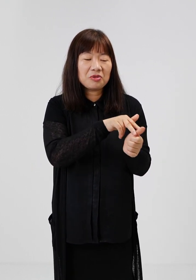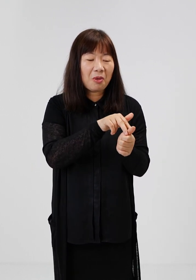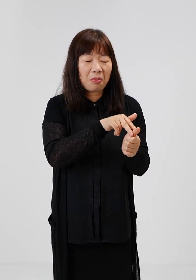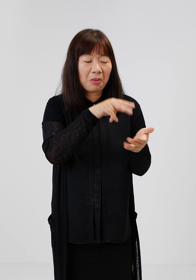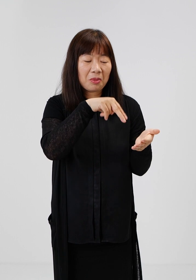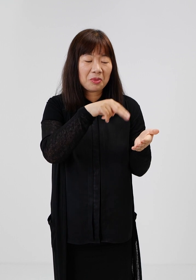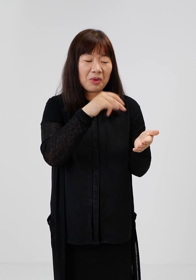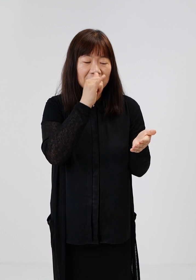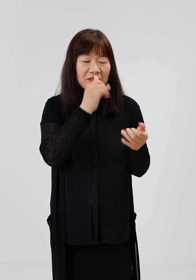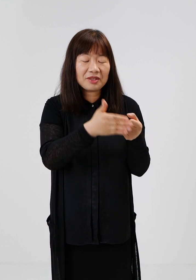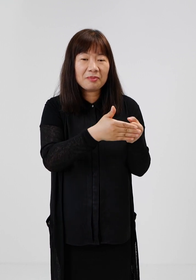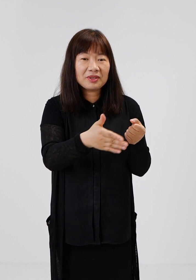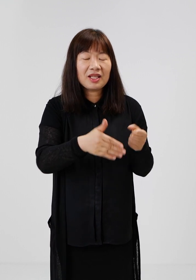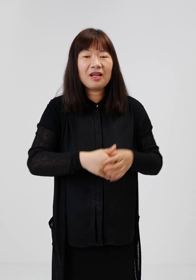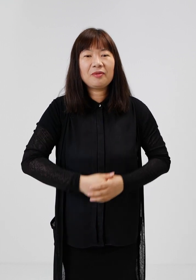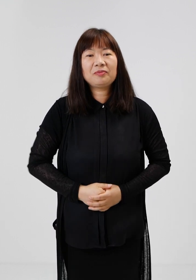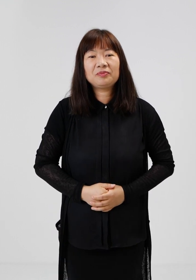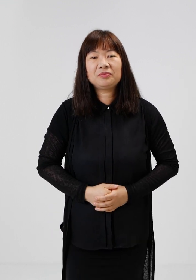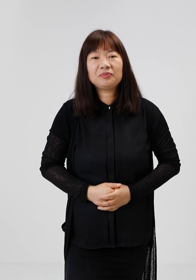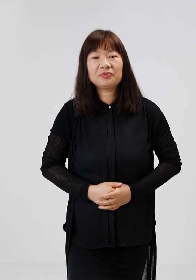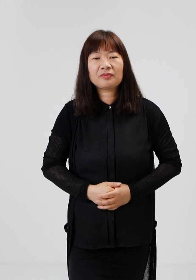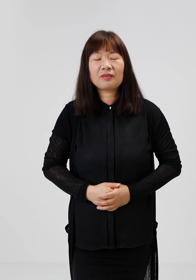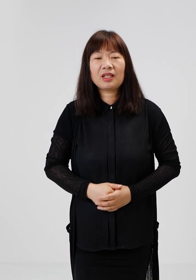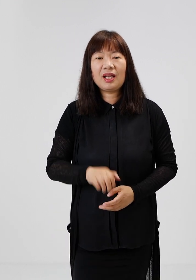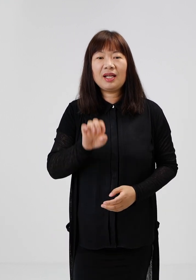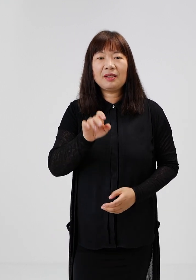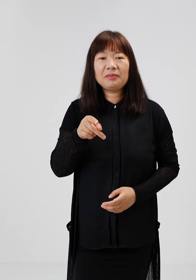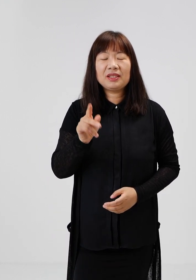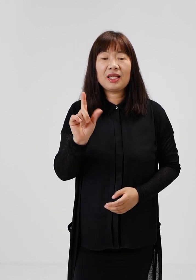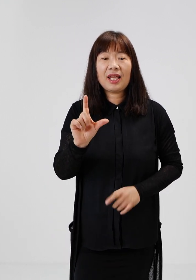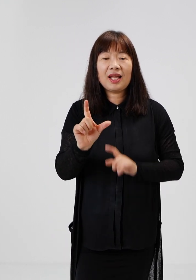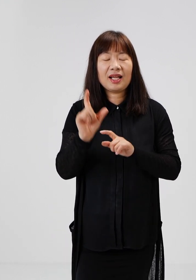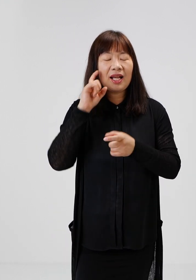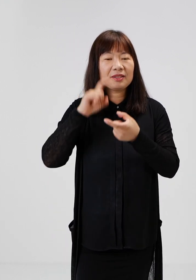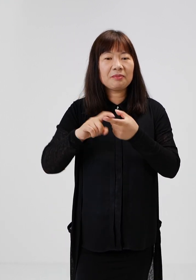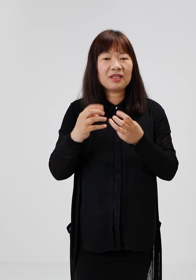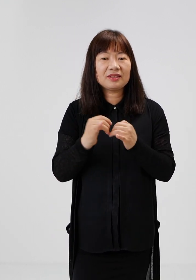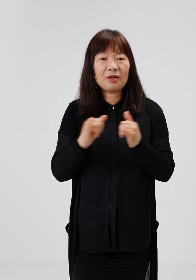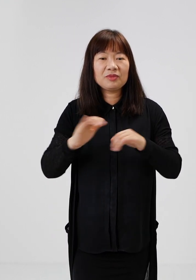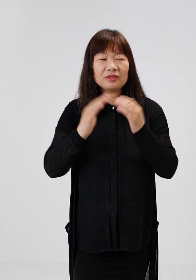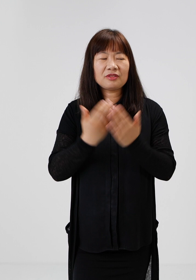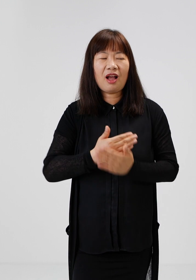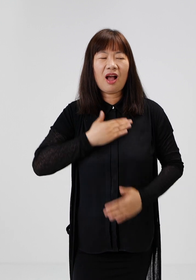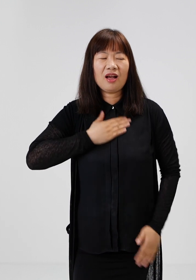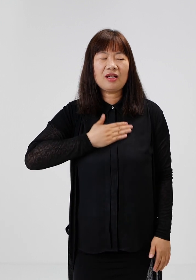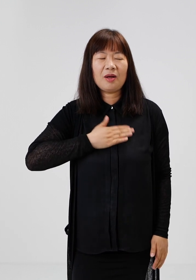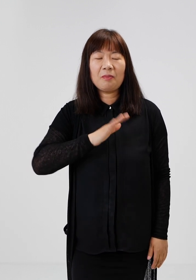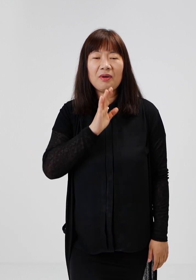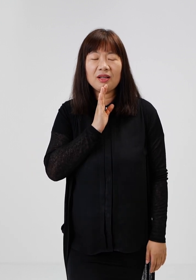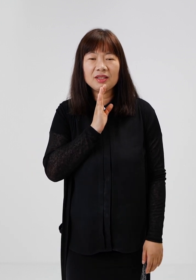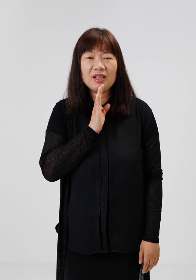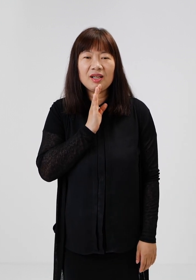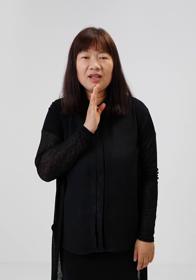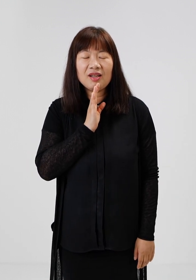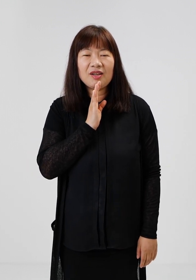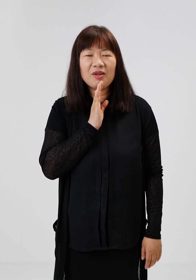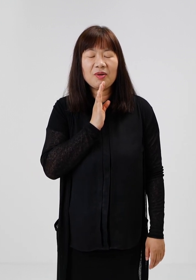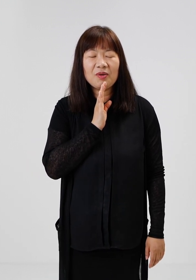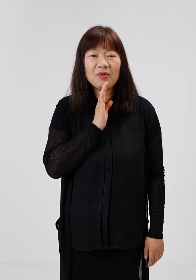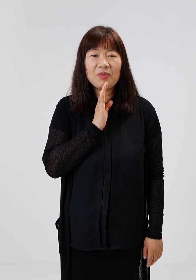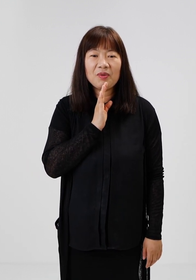통해서 EPL에 관심이 많은 분들은 다 아시잖아요. 그런 거 본단 말이에요. 돌아다니는 짤